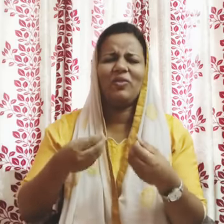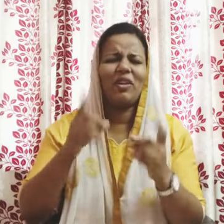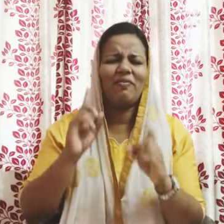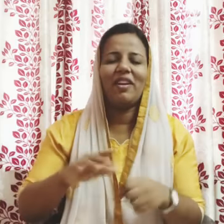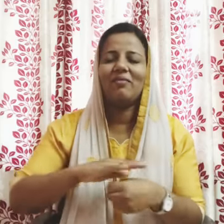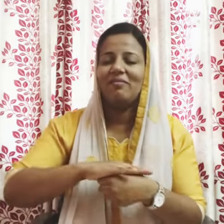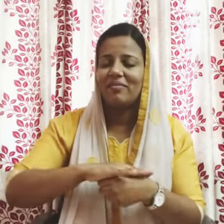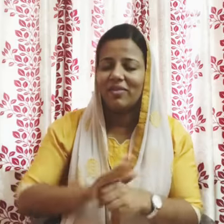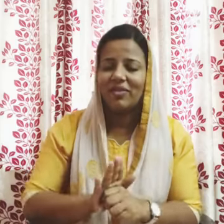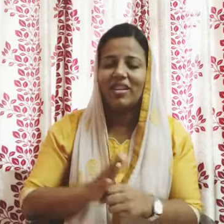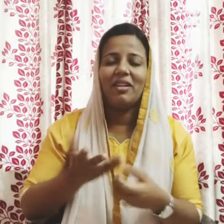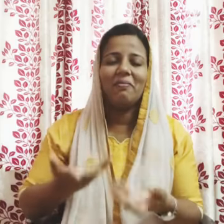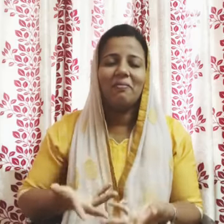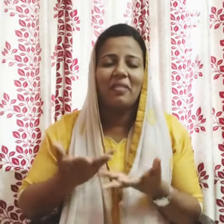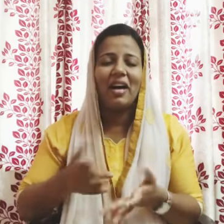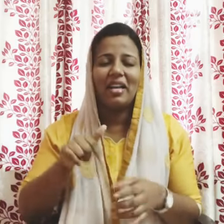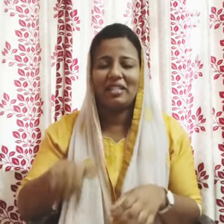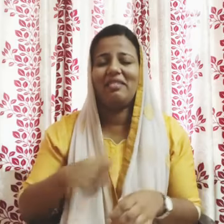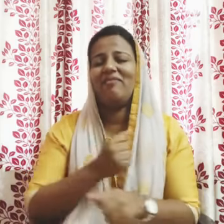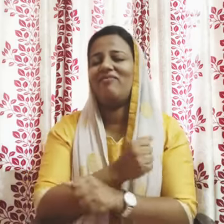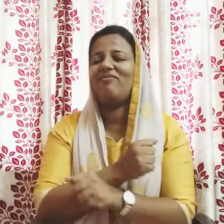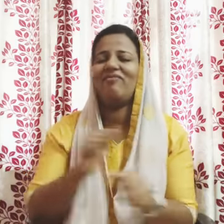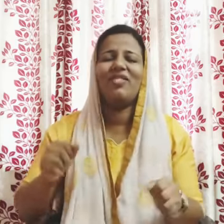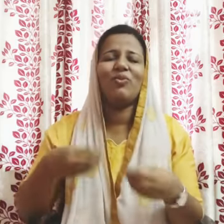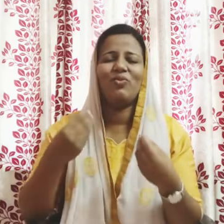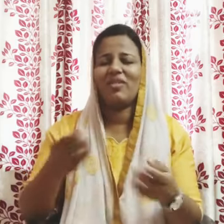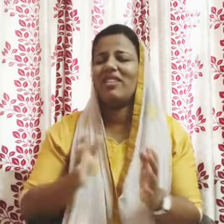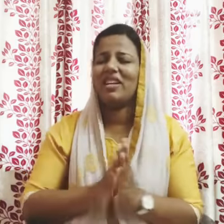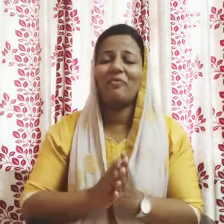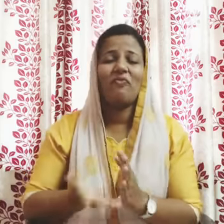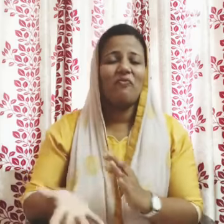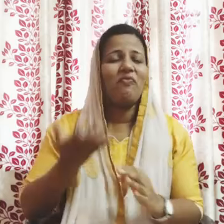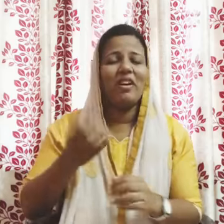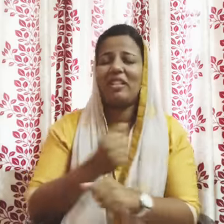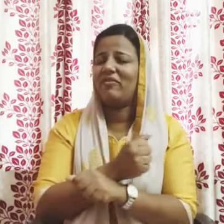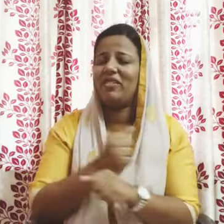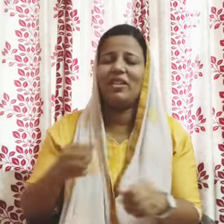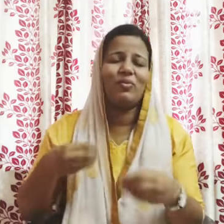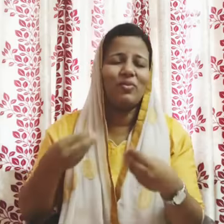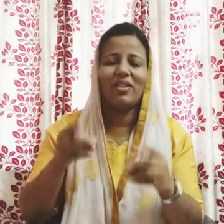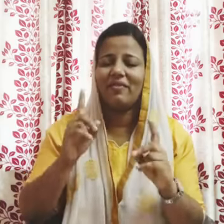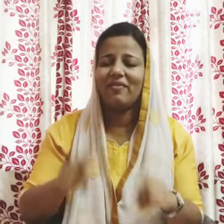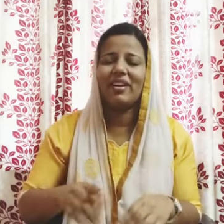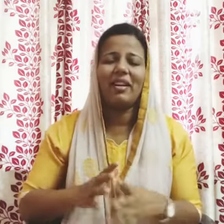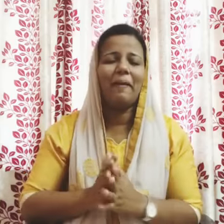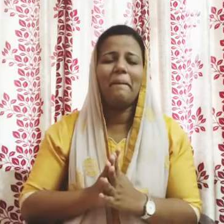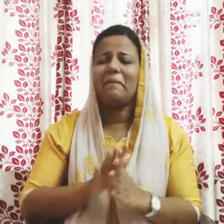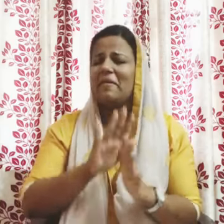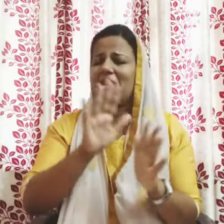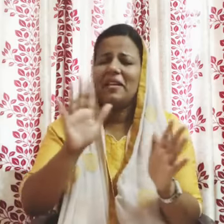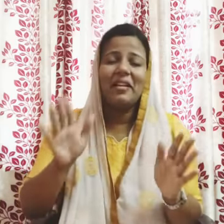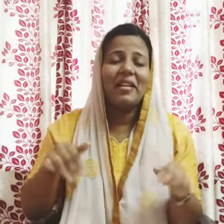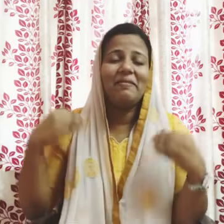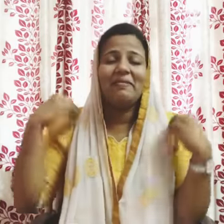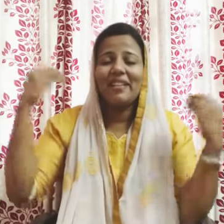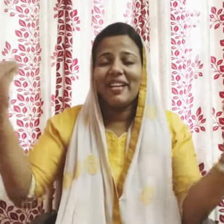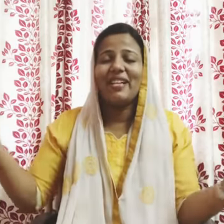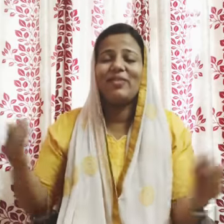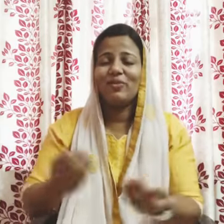പ്രാർത്ഥിക്കുന്നു. കൊറോണയാൽ ഭാരപ്പെടുന്നവരെ അതിനകത്തുനിന്ന് ദൈവം വിടുവിക്കണമേ. വേഗത്തിൽ അവരെ പുറത്തു കൊണ്ടുവരണമേ. കർത്താവേ, അങ്ങയുടെ ജനത്തെ അങ്ങ് സംരക്ഷിച്ചിരിക്കുന്നതിനായിട്ട്